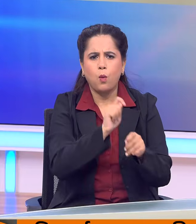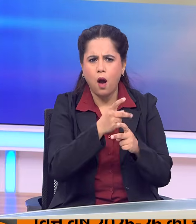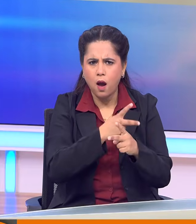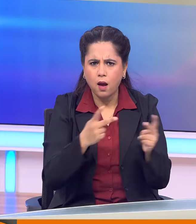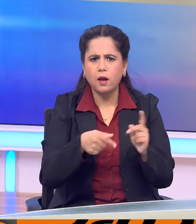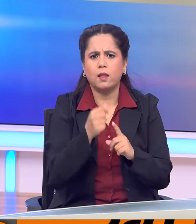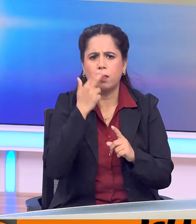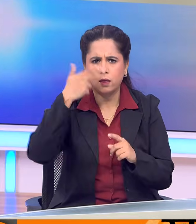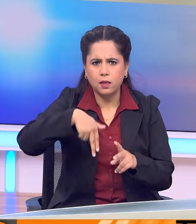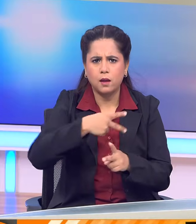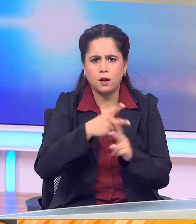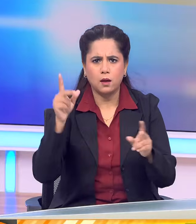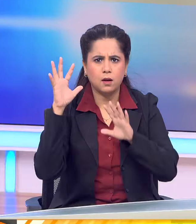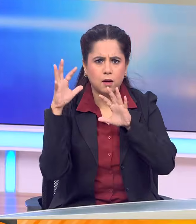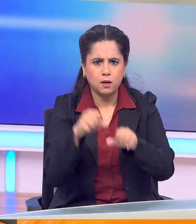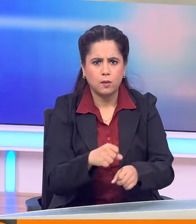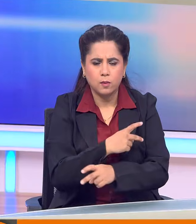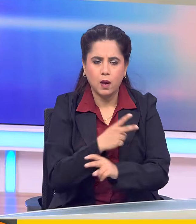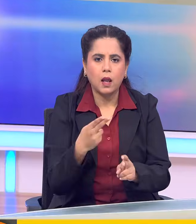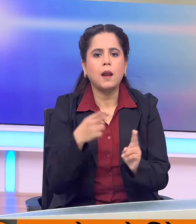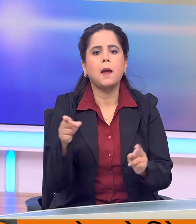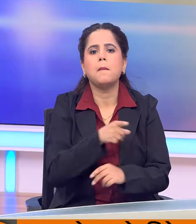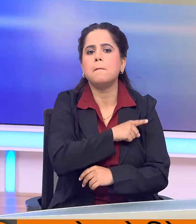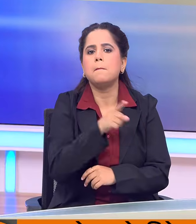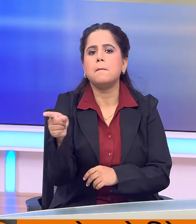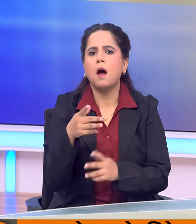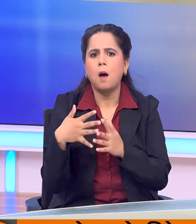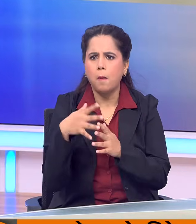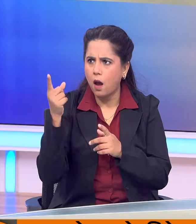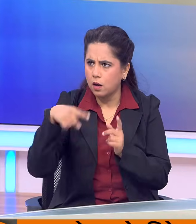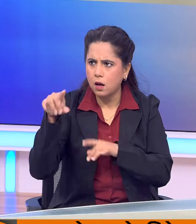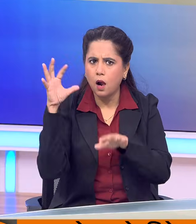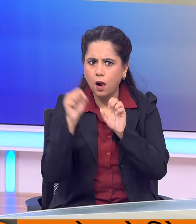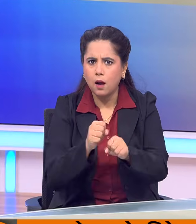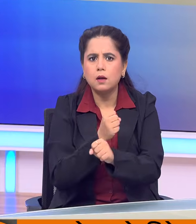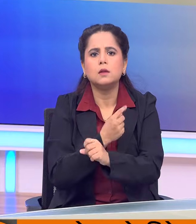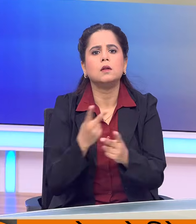तेल टैंकरों को जब्त करने का आरोप लगाया है।